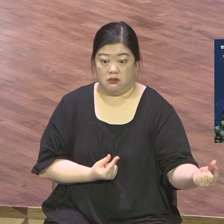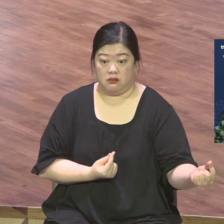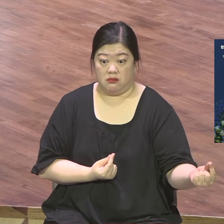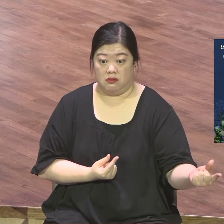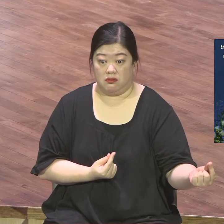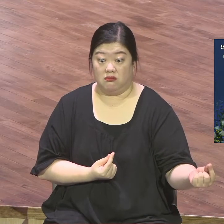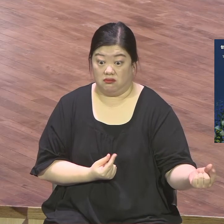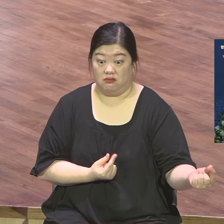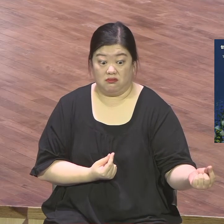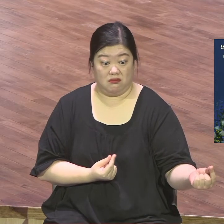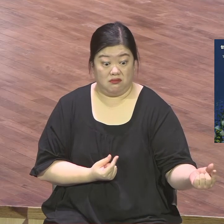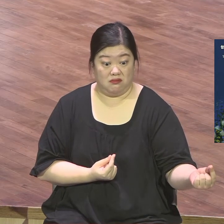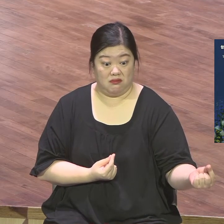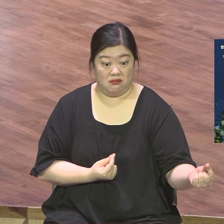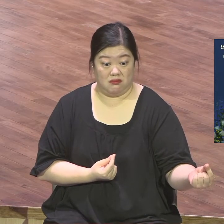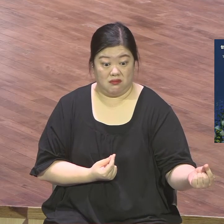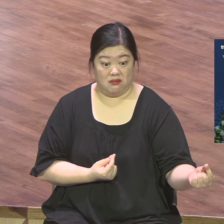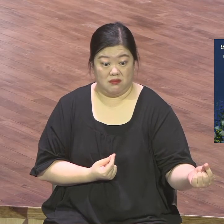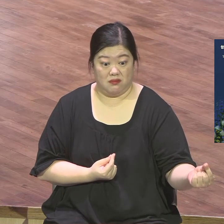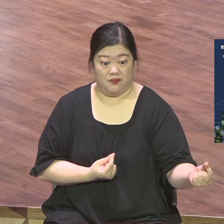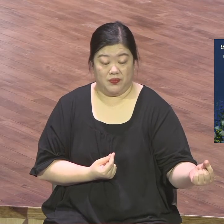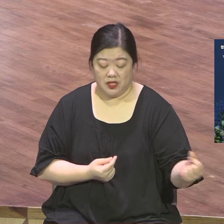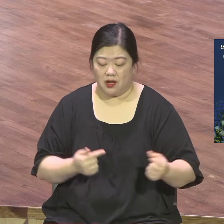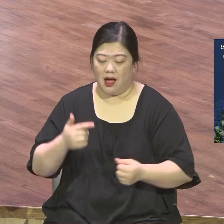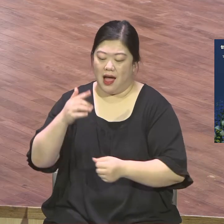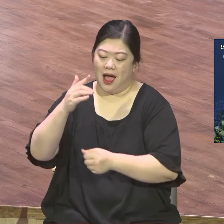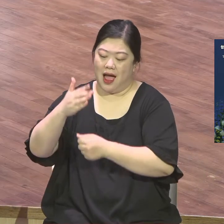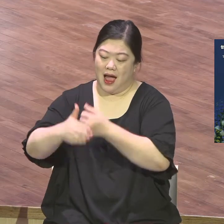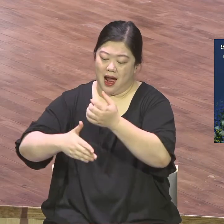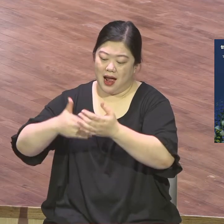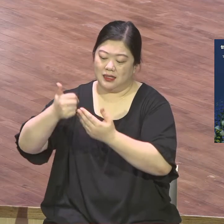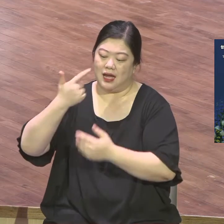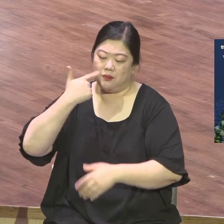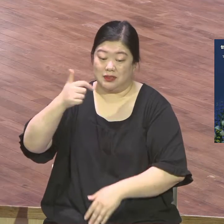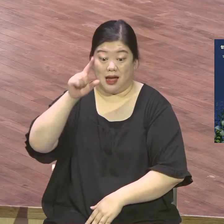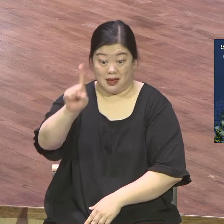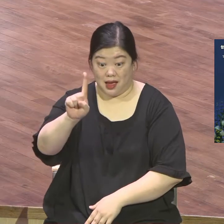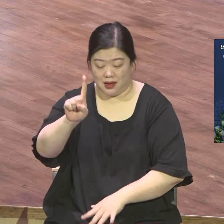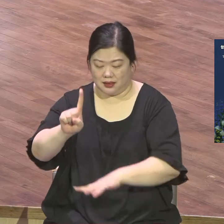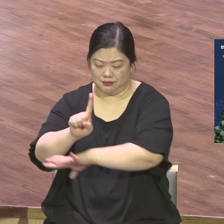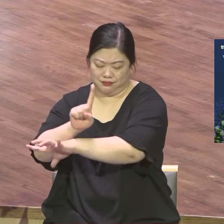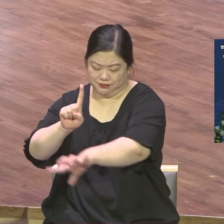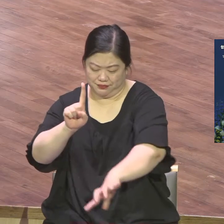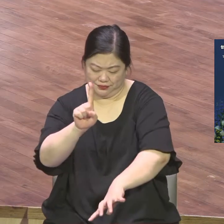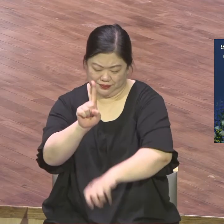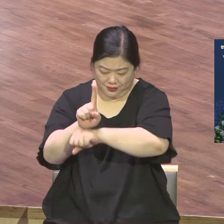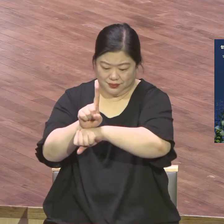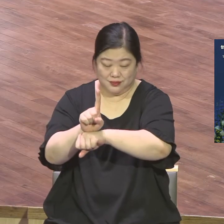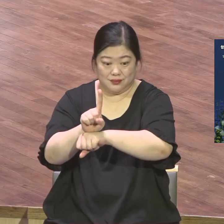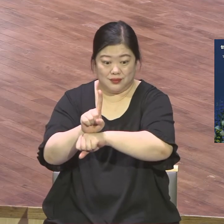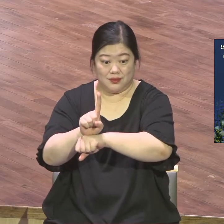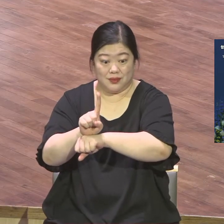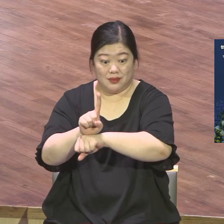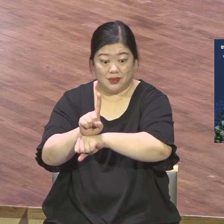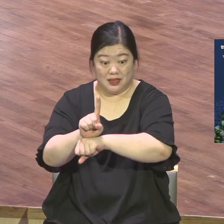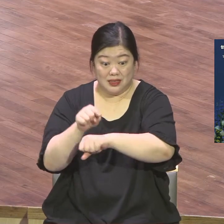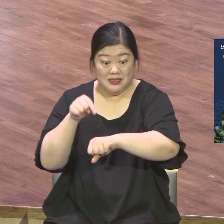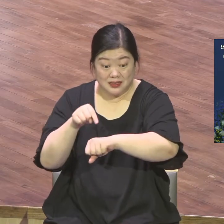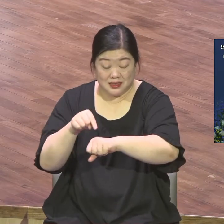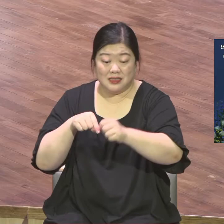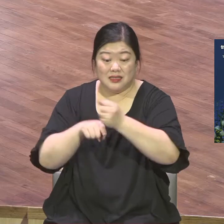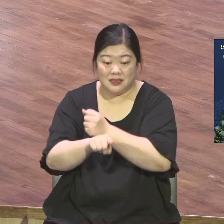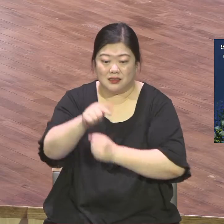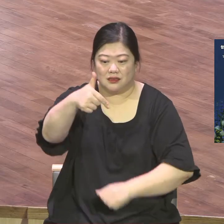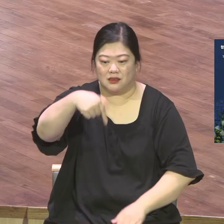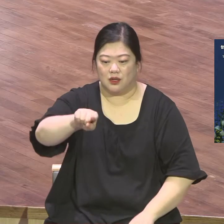없어요. 하나님은 우리 모두의 아버지시라. 그러니까 한